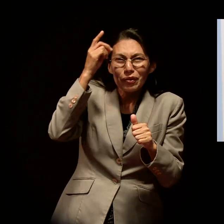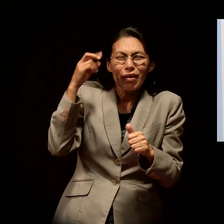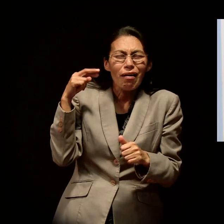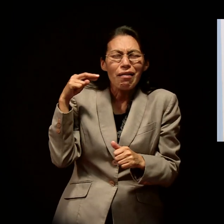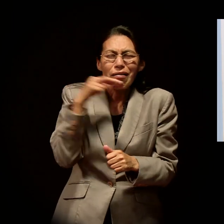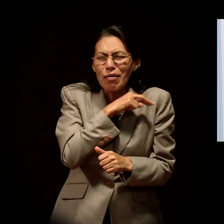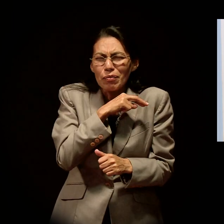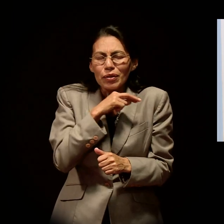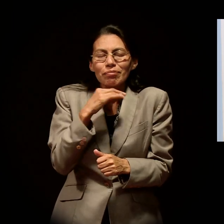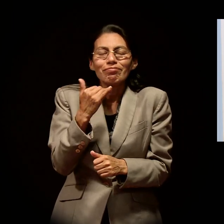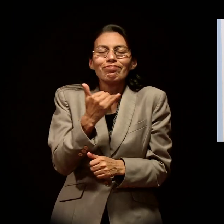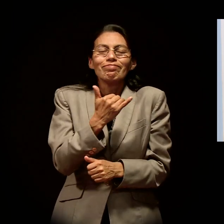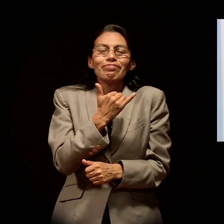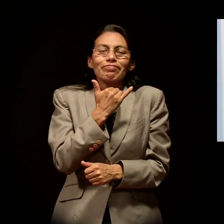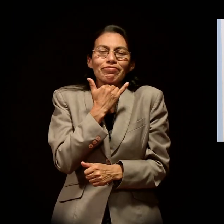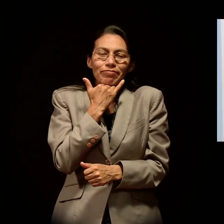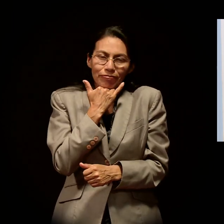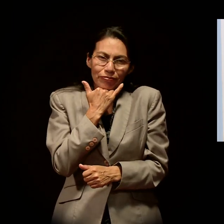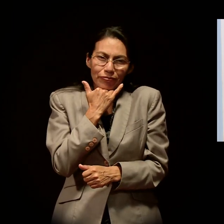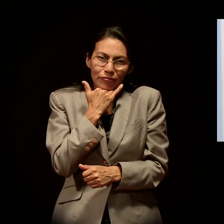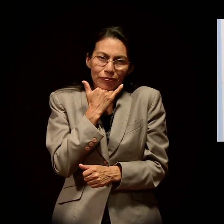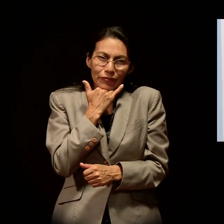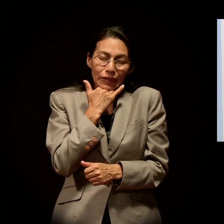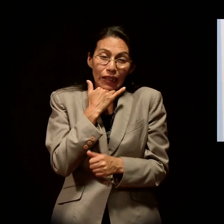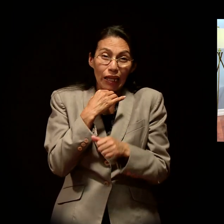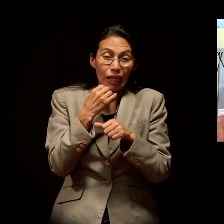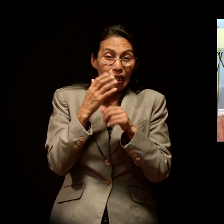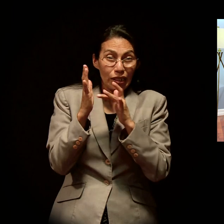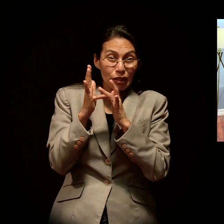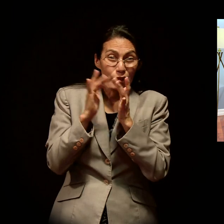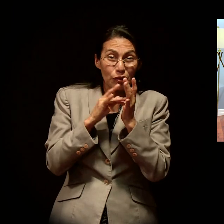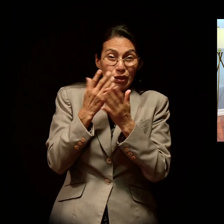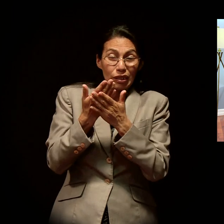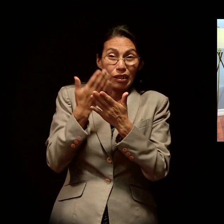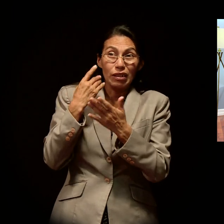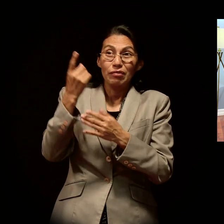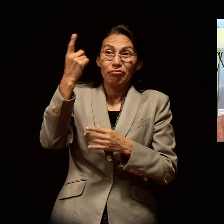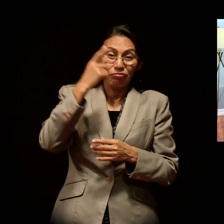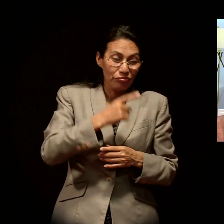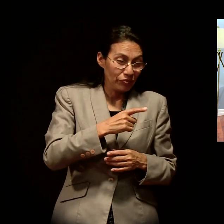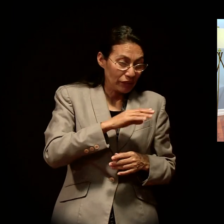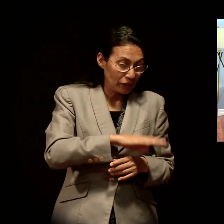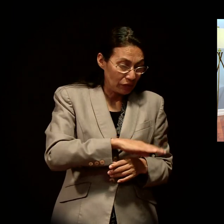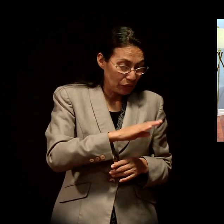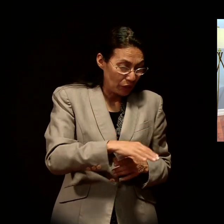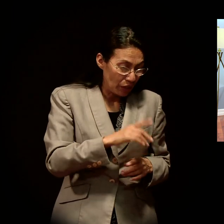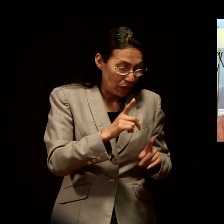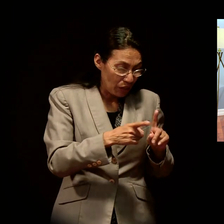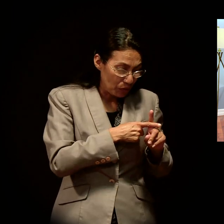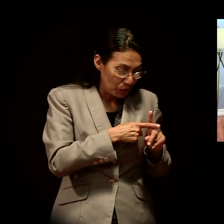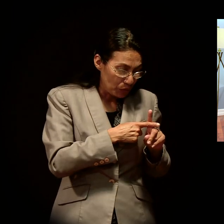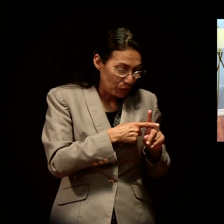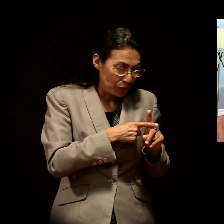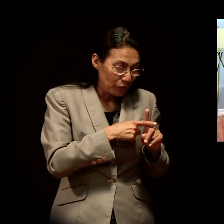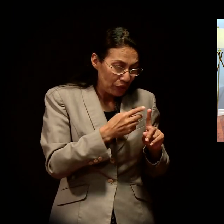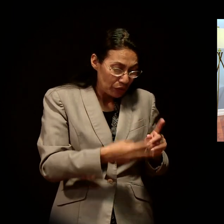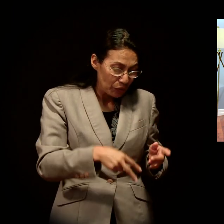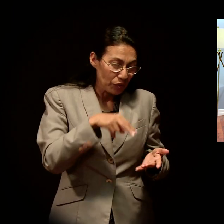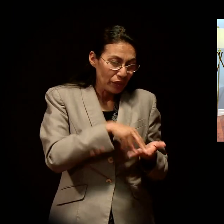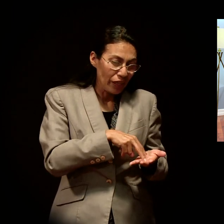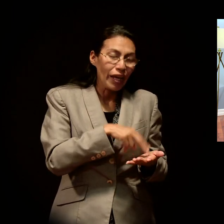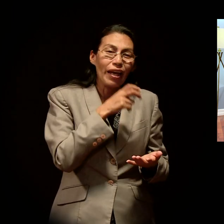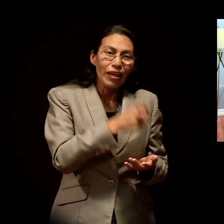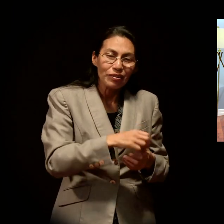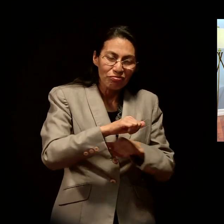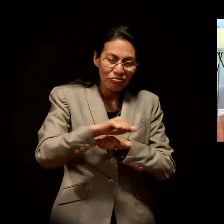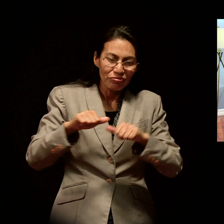Dios inmediatamente nos brinda súper la sangre de Jesús Así va la garantiza esa Perdón verdad Así que eso tenemos